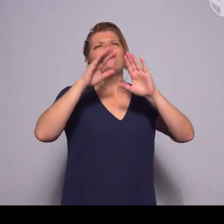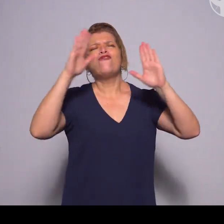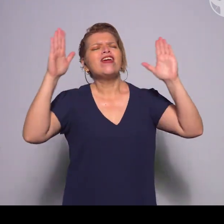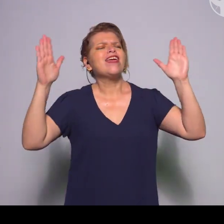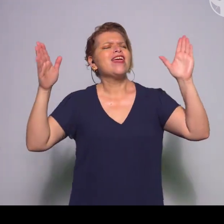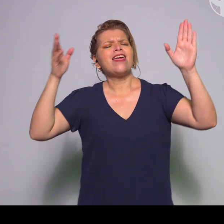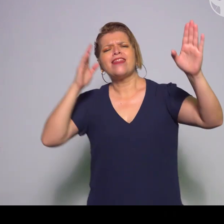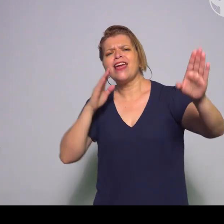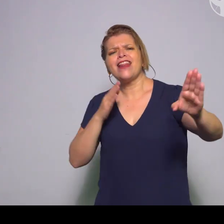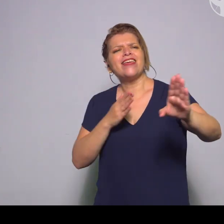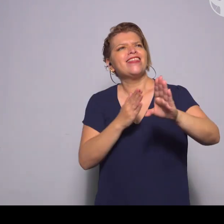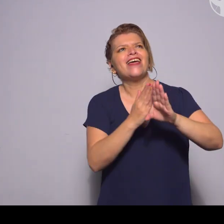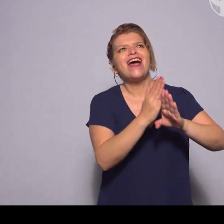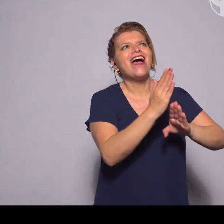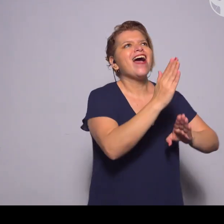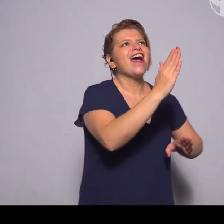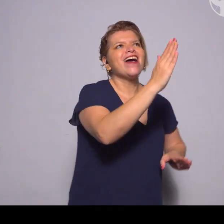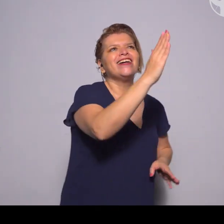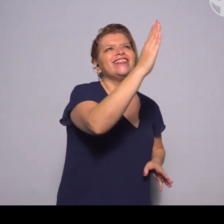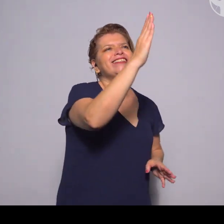Grande es tu